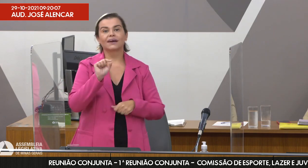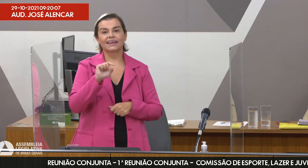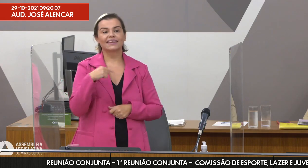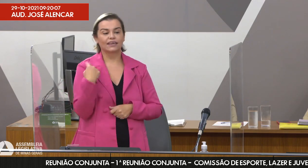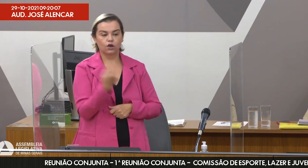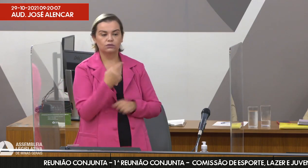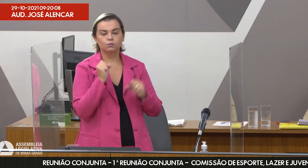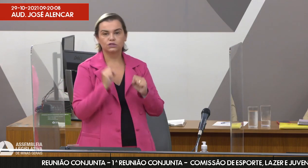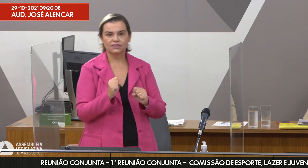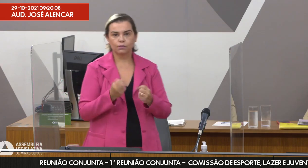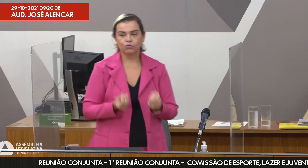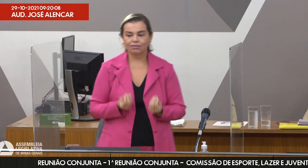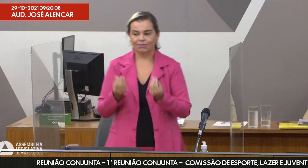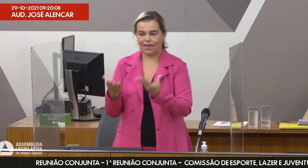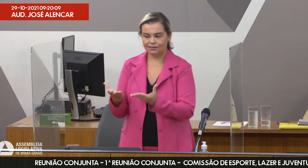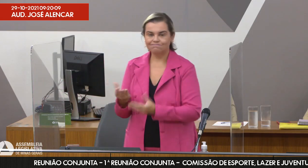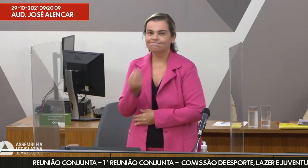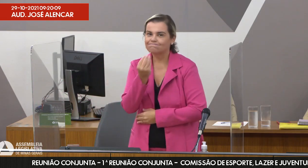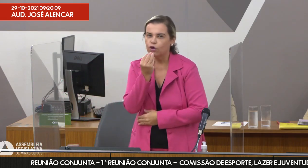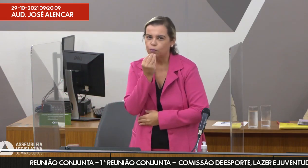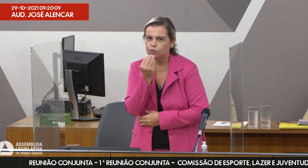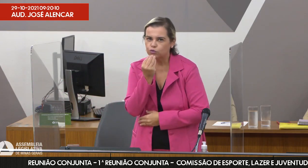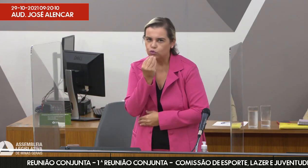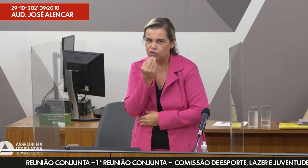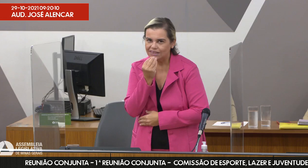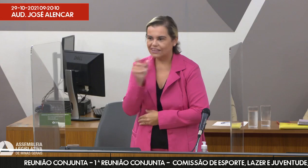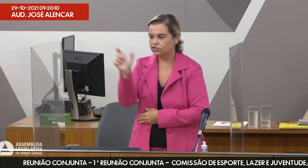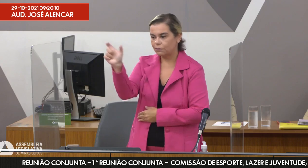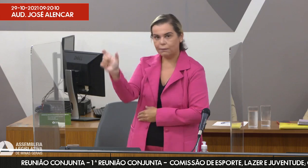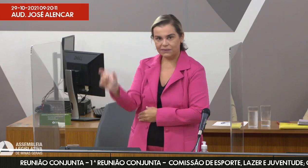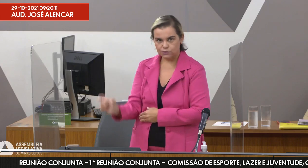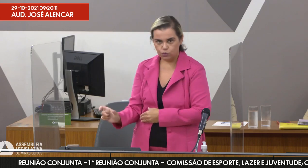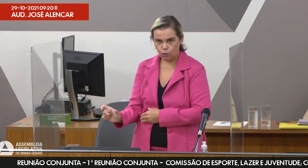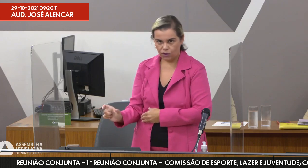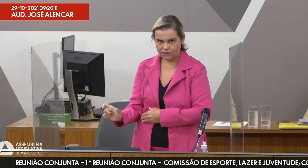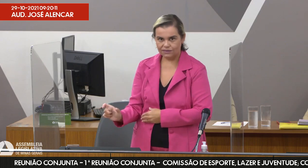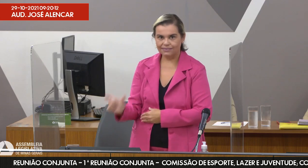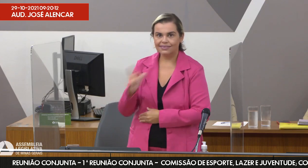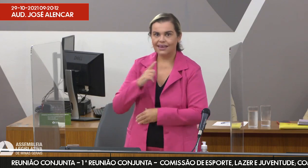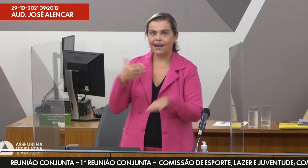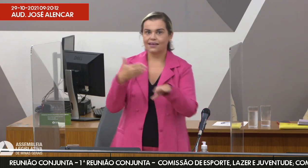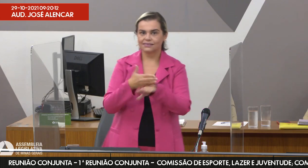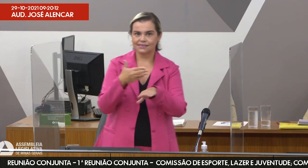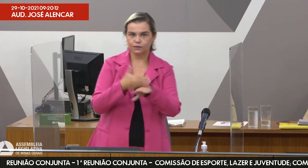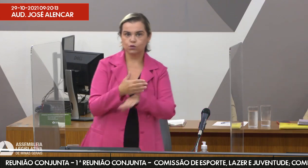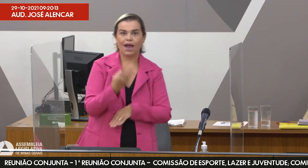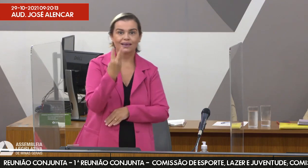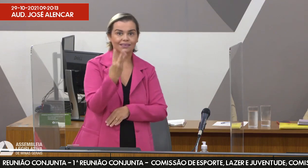as limitações e as necessidades das pessoas com deficiência. A avaliação é realizada por uma